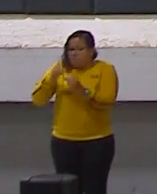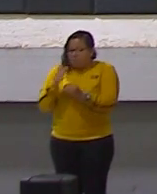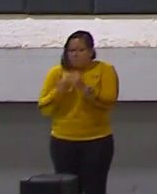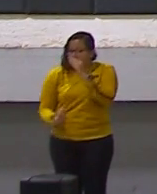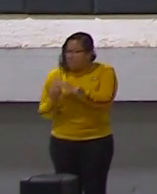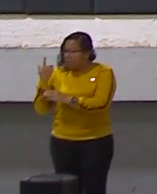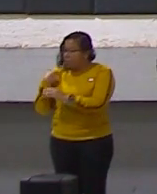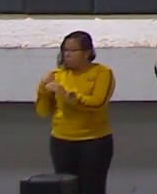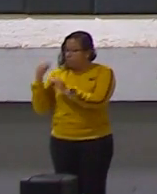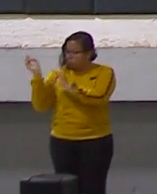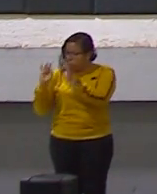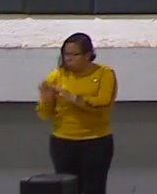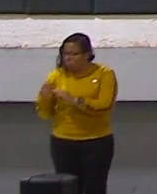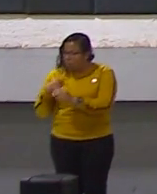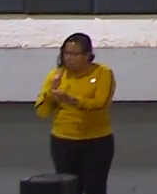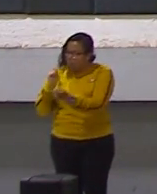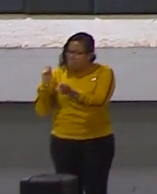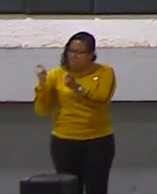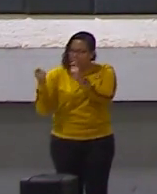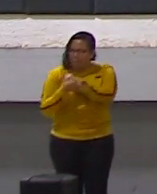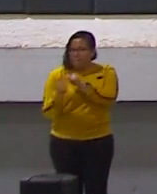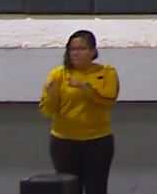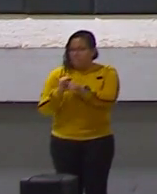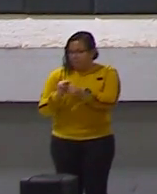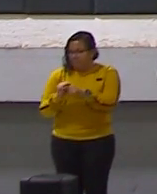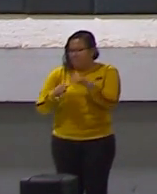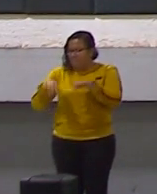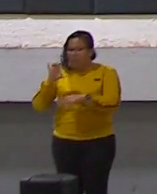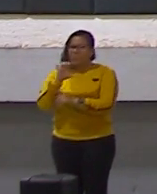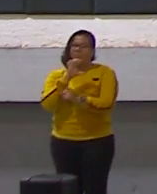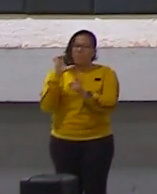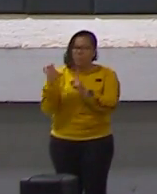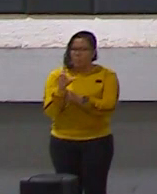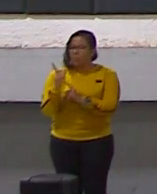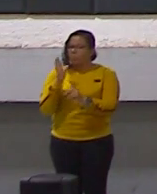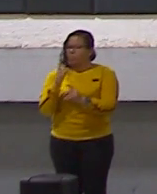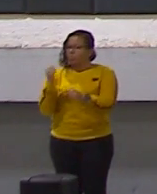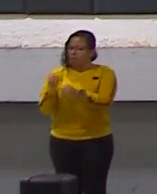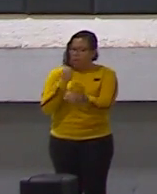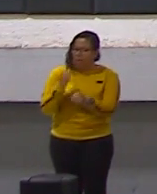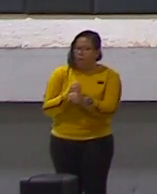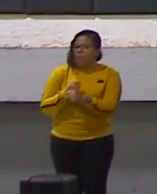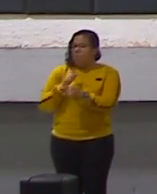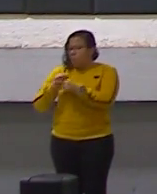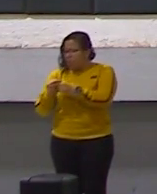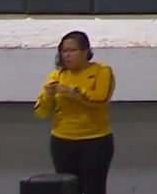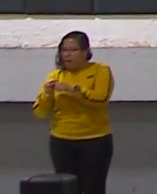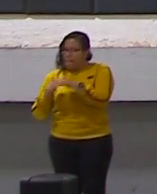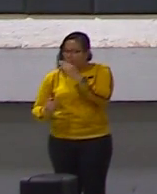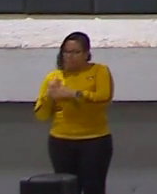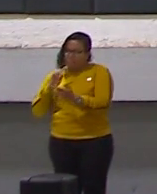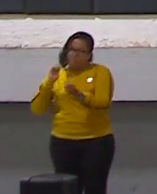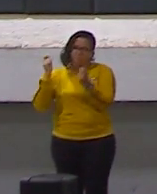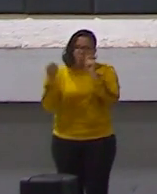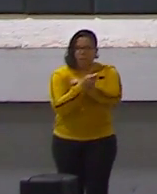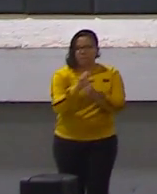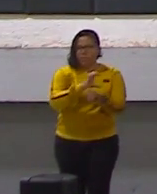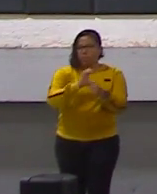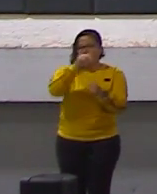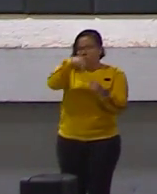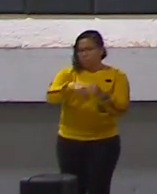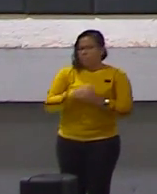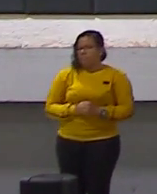práctica para el cambio de esa cultura del trabajo y del campo hacia la industrialización y la vida urbana y